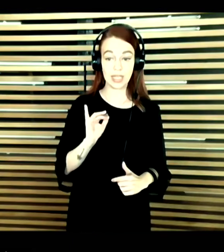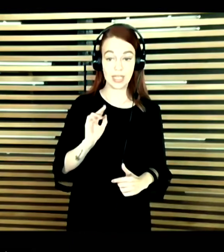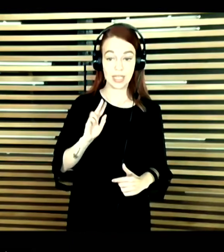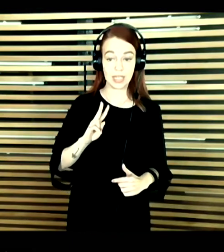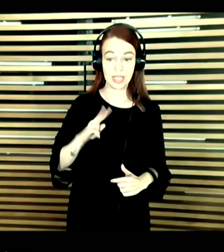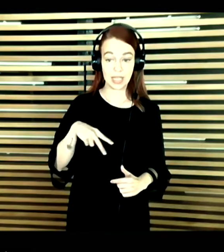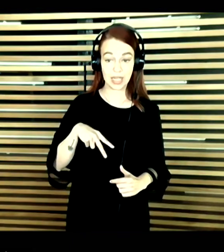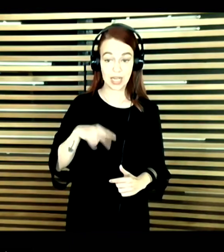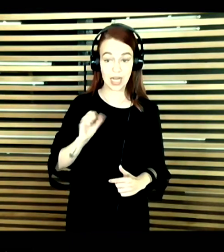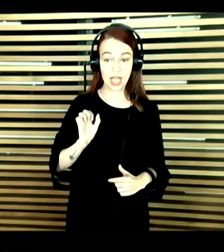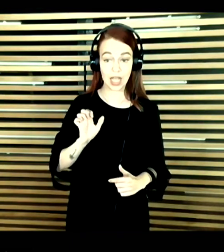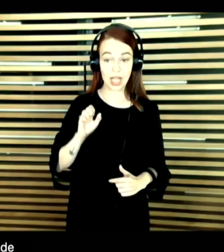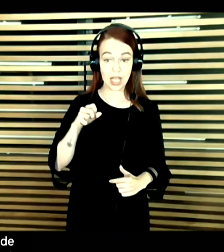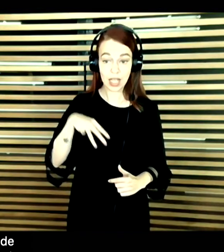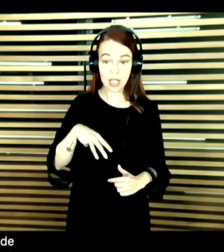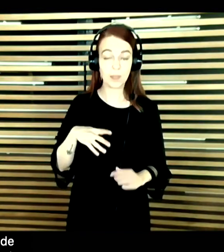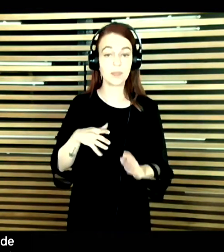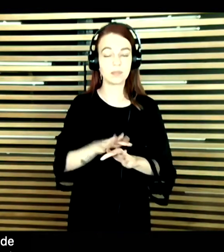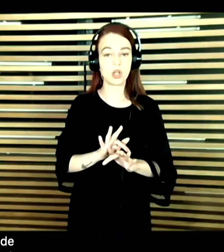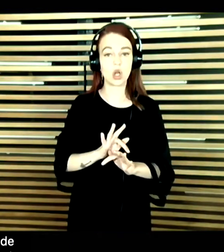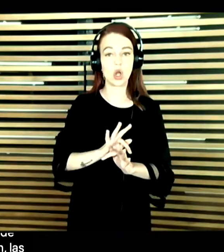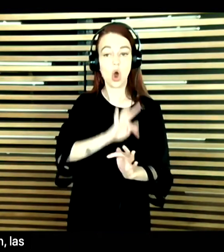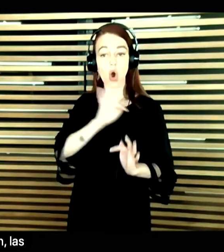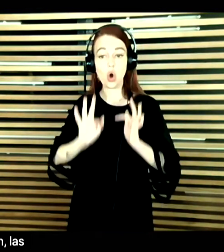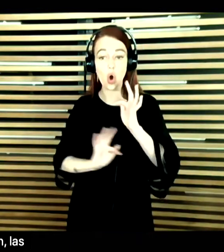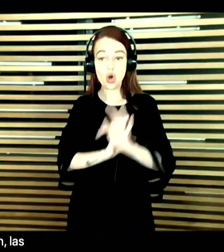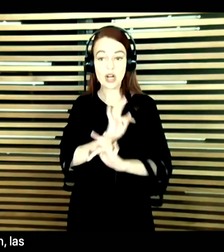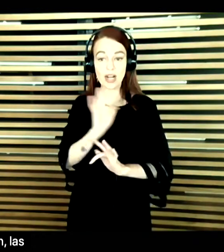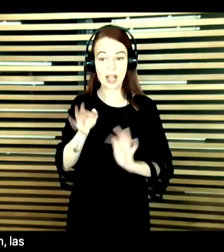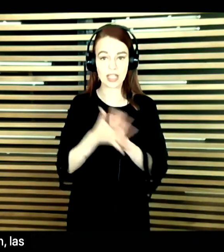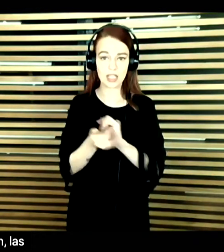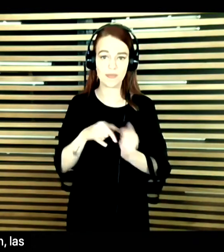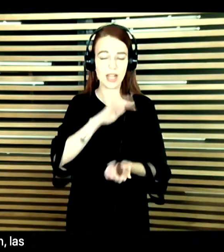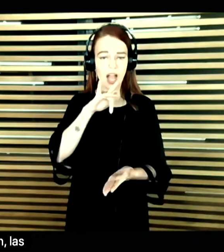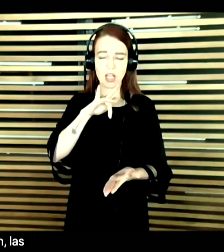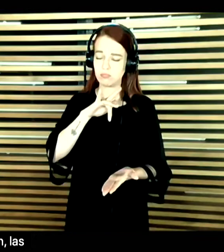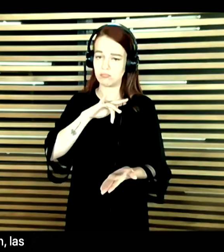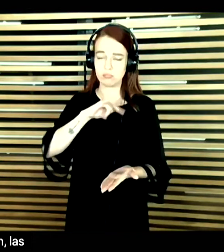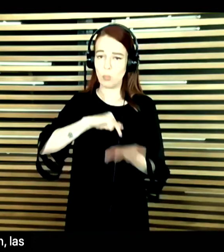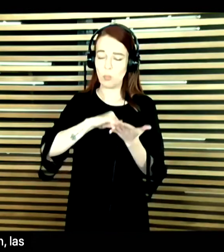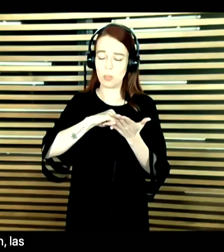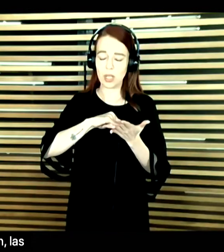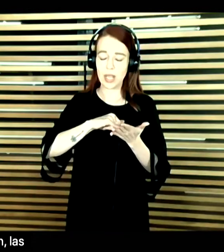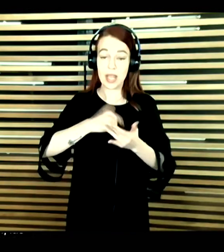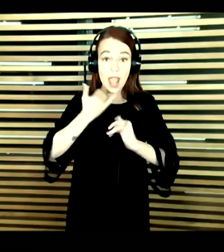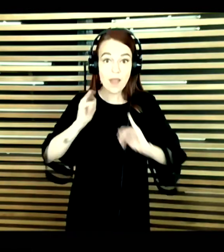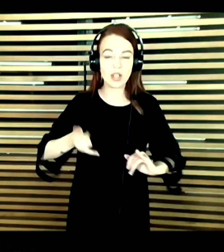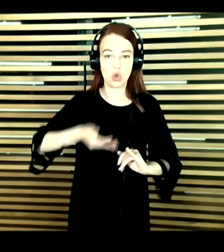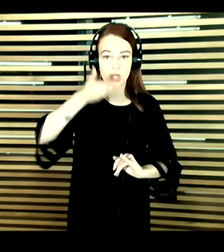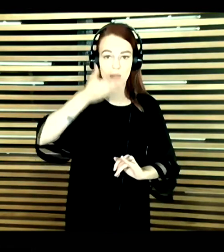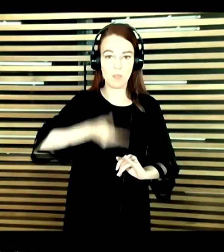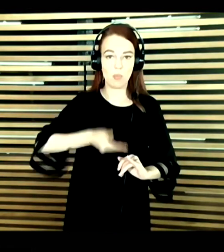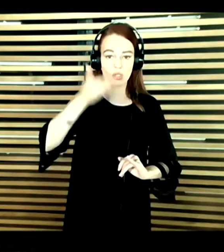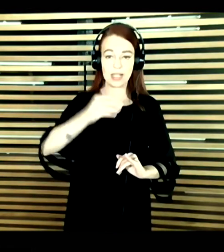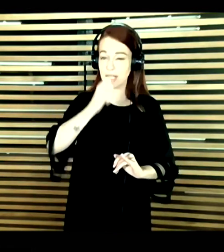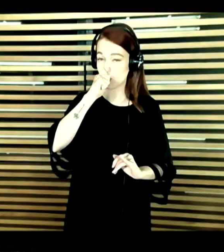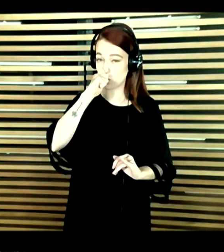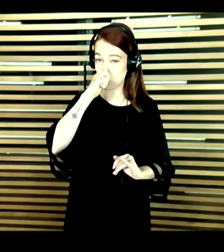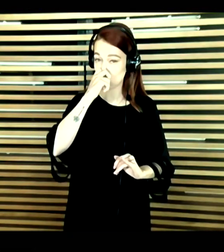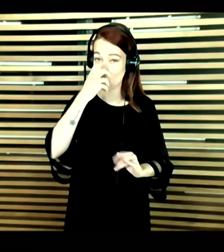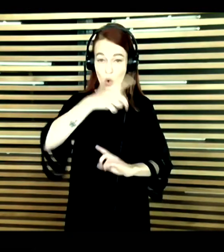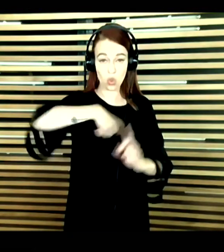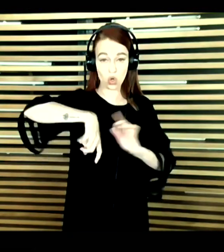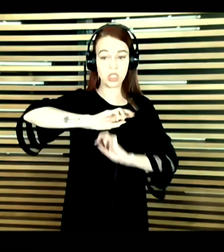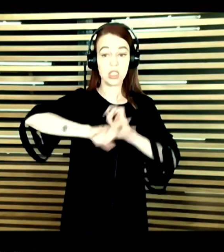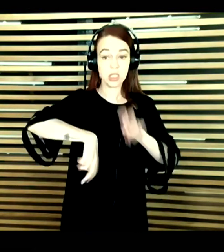jornadas son un evento muy importante que consideramos en permanente rediseño. Hace ya tiempo que hemos abierto ese debate